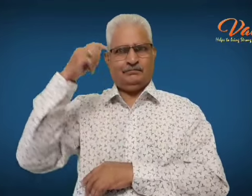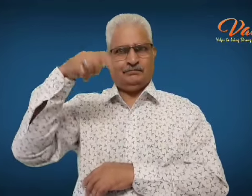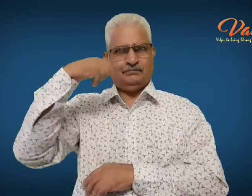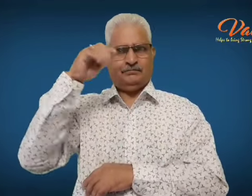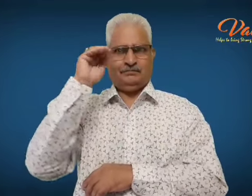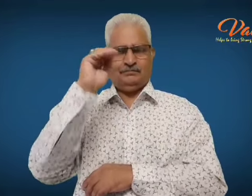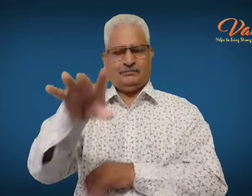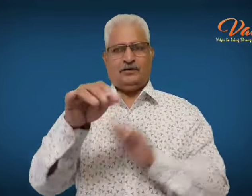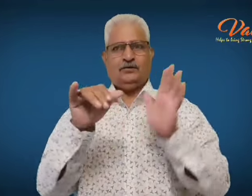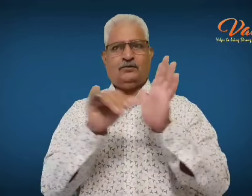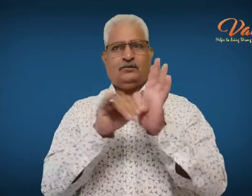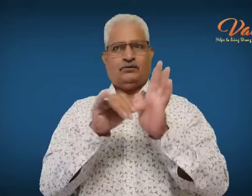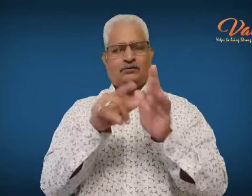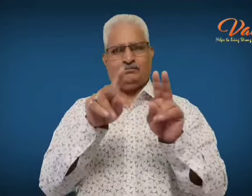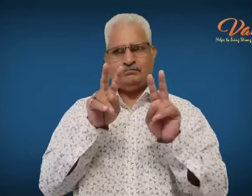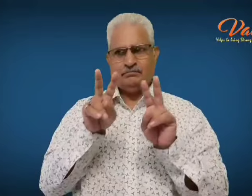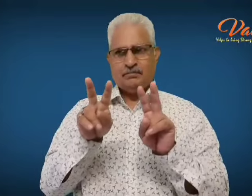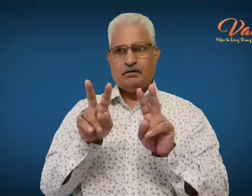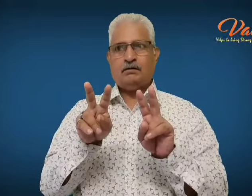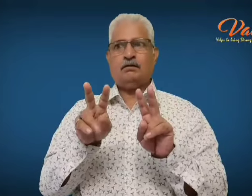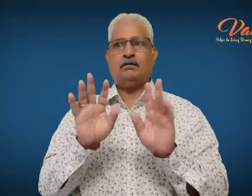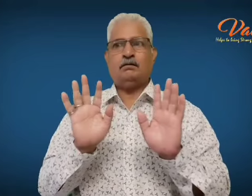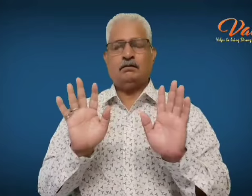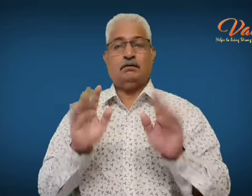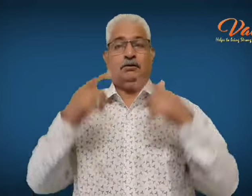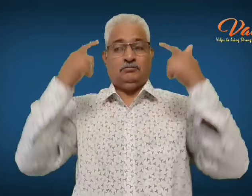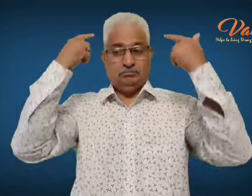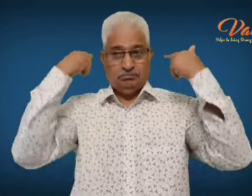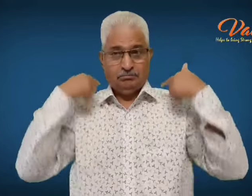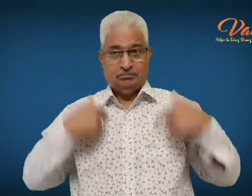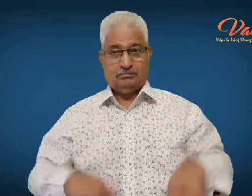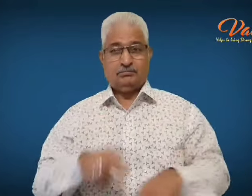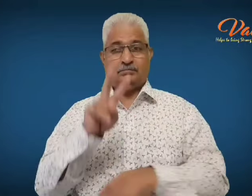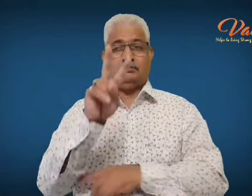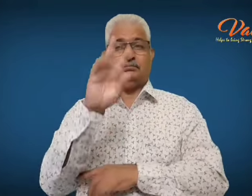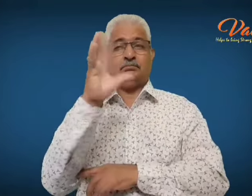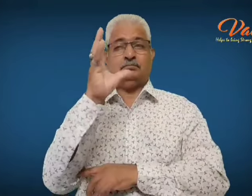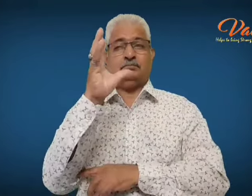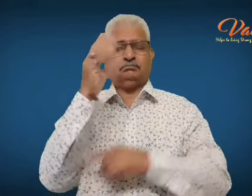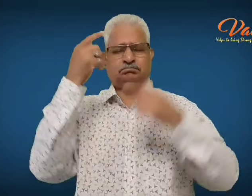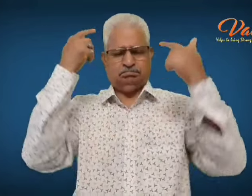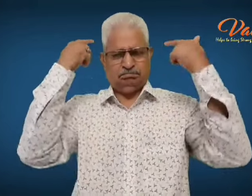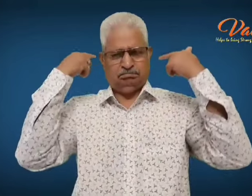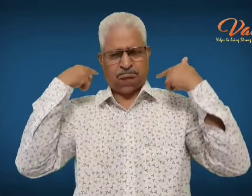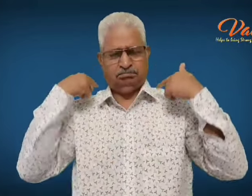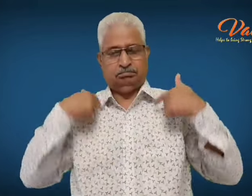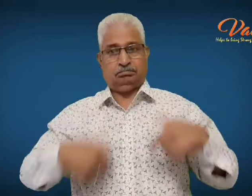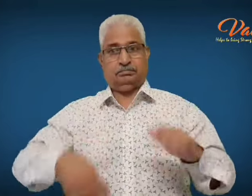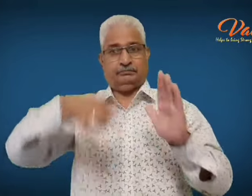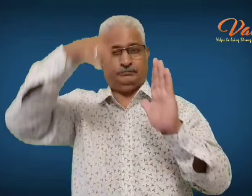के जानकारी दे चुका हूं वीडियो यूट्यूब के माध्यम से। मेरा नाम महेश कोटियान, मुंबई महाराष्ट्र से